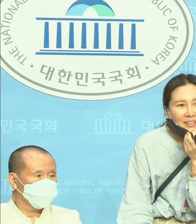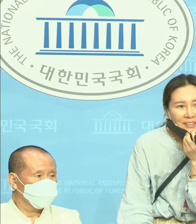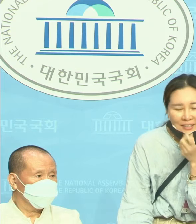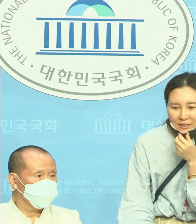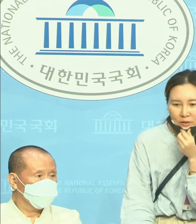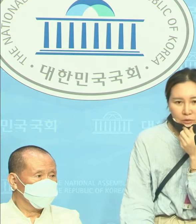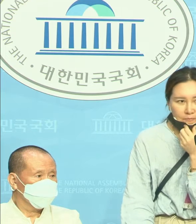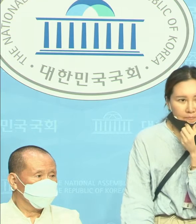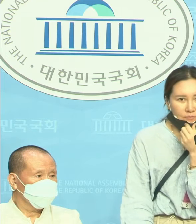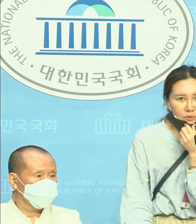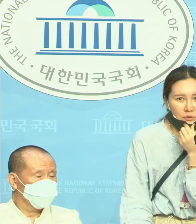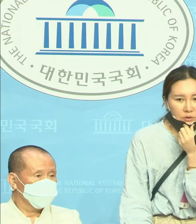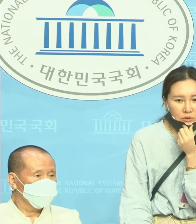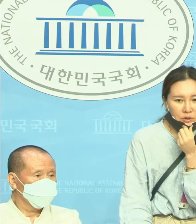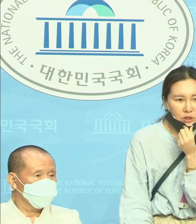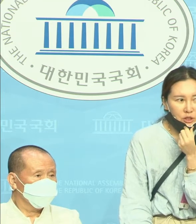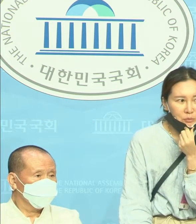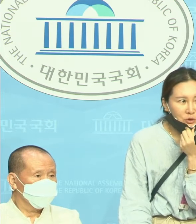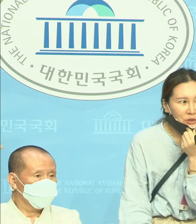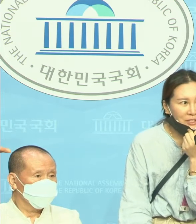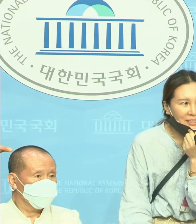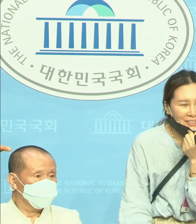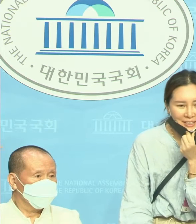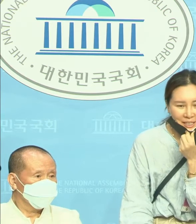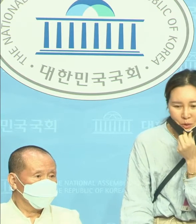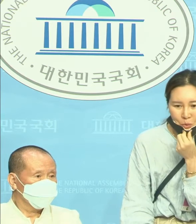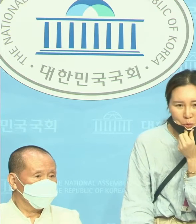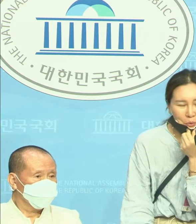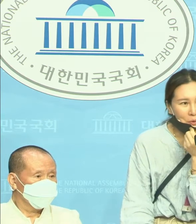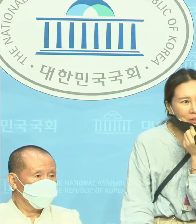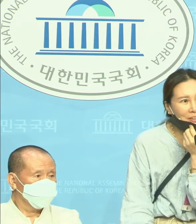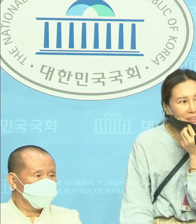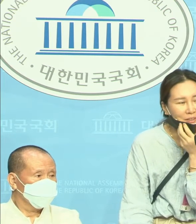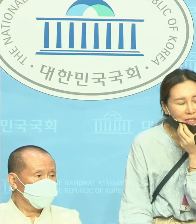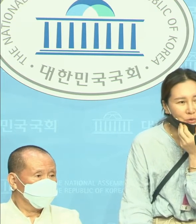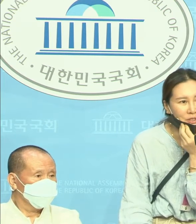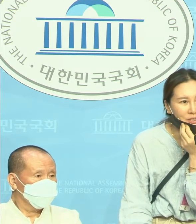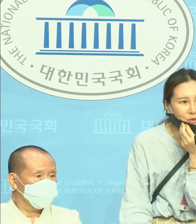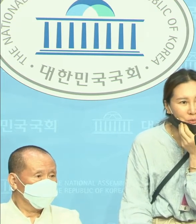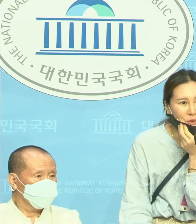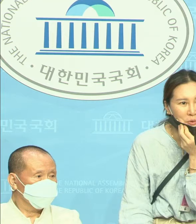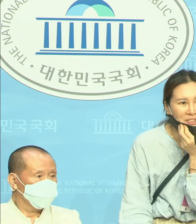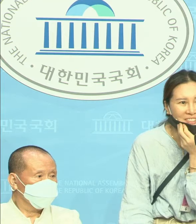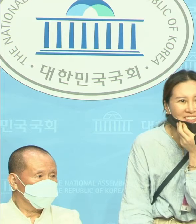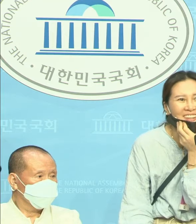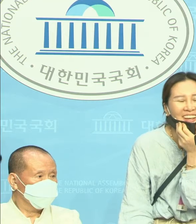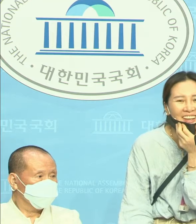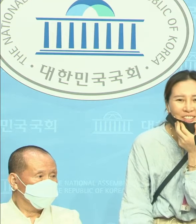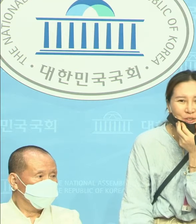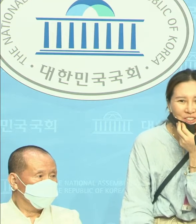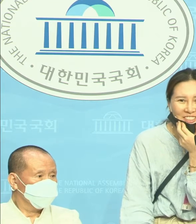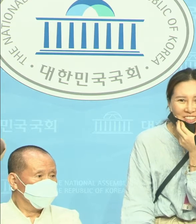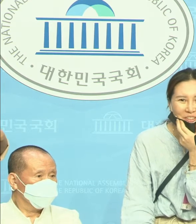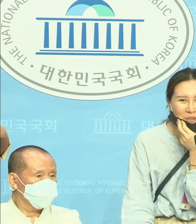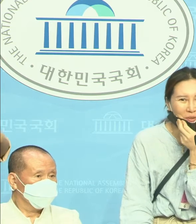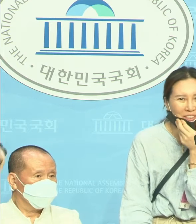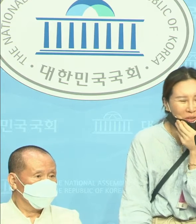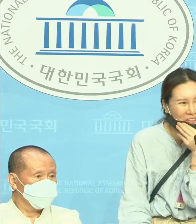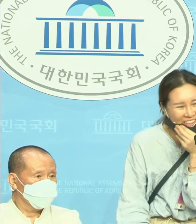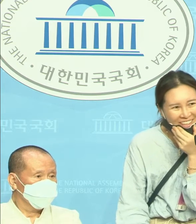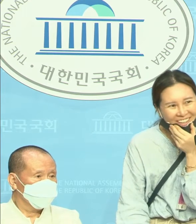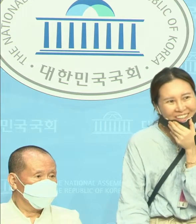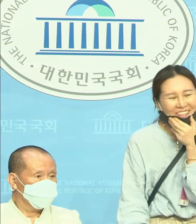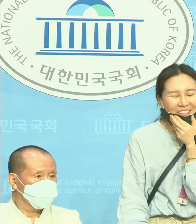저희 아빠가 거 어 2016년에 사고로 사무실에 주무시고 계시는 팻 술 취한 테러